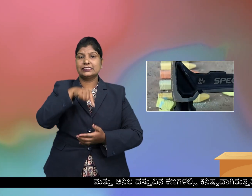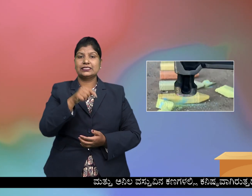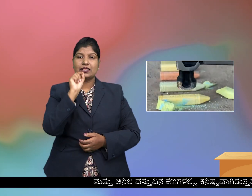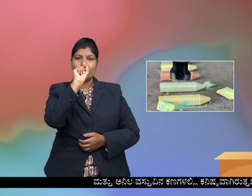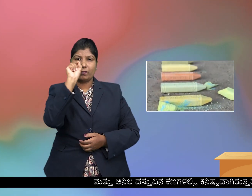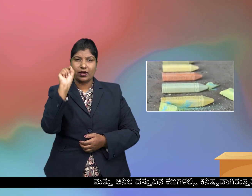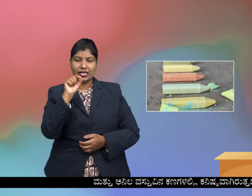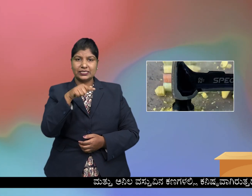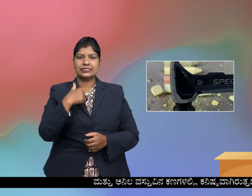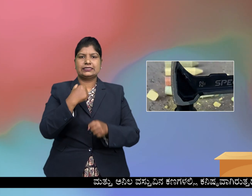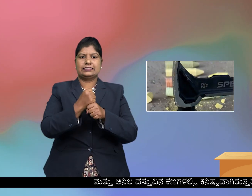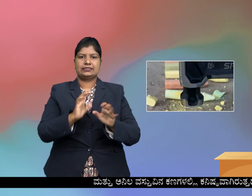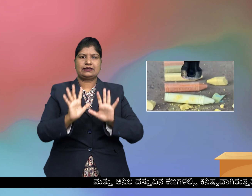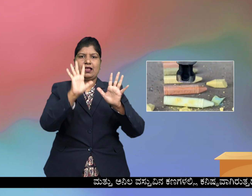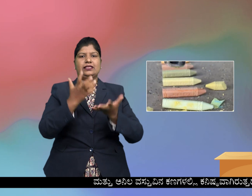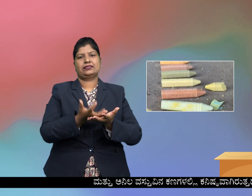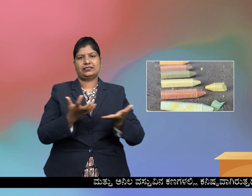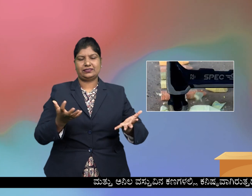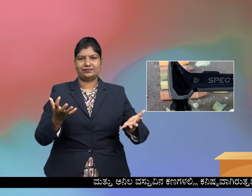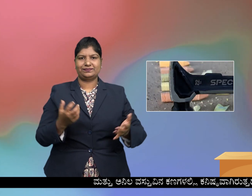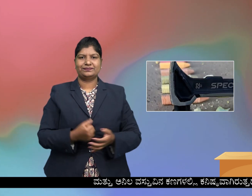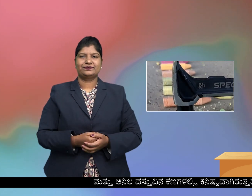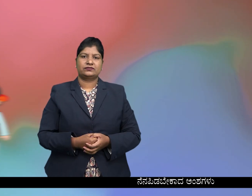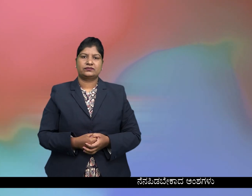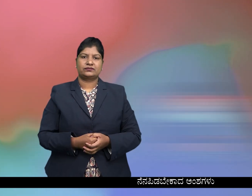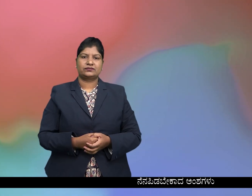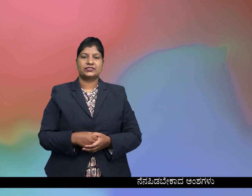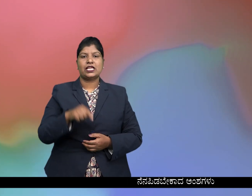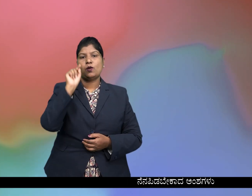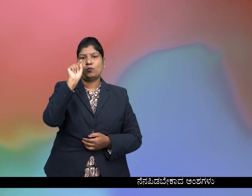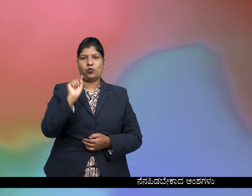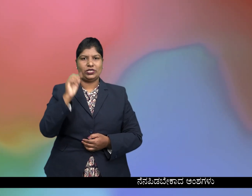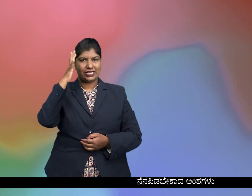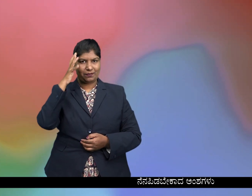ನೆನಪಿಡಬೇಕಾದ ಅಂಶಗಳು: